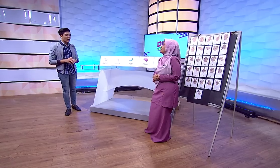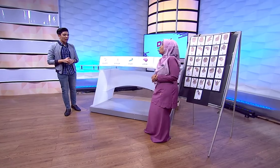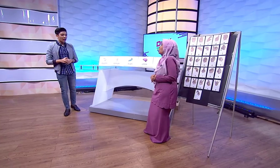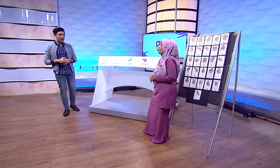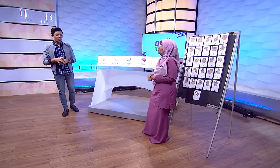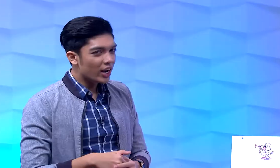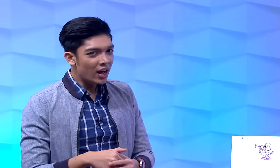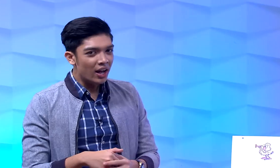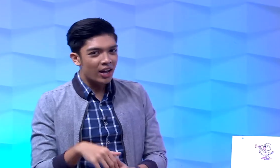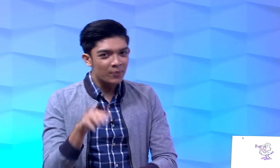udah